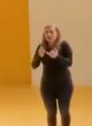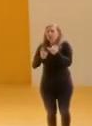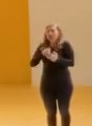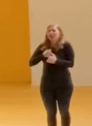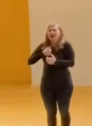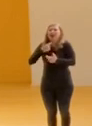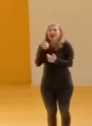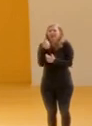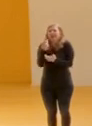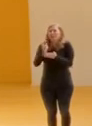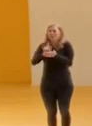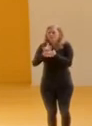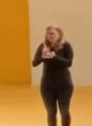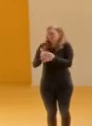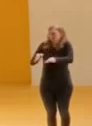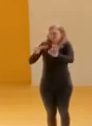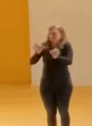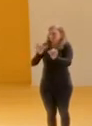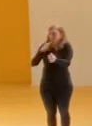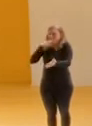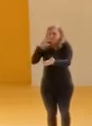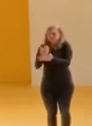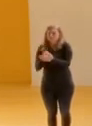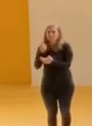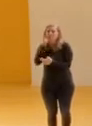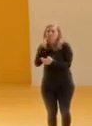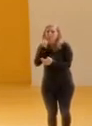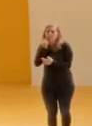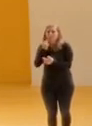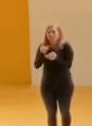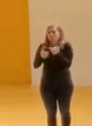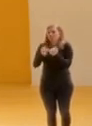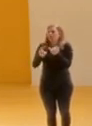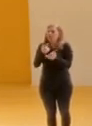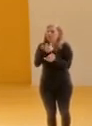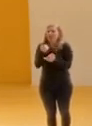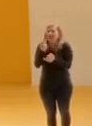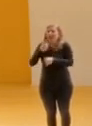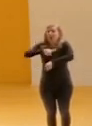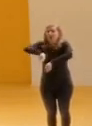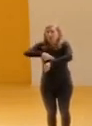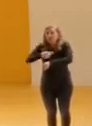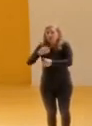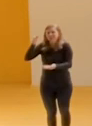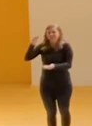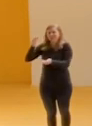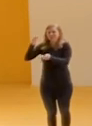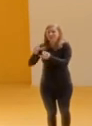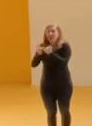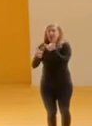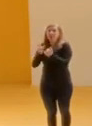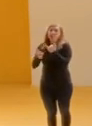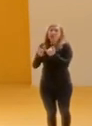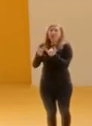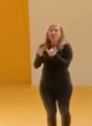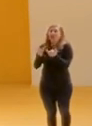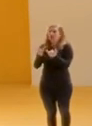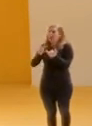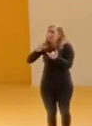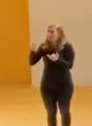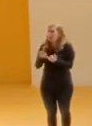trwała kilka minut no to znakomicie tak jak pozyskanie miodu jeżeli ta czynność będzie trwała kilka godzin trochę gorzej A jeżeli będziemy musieli